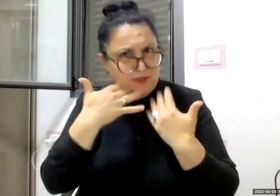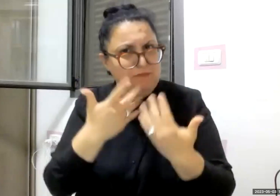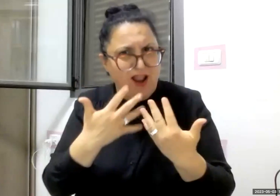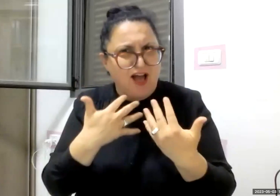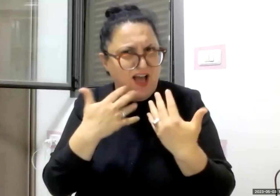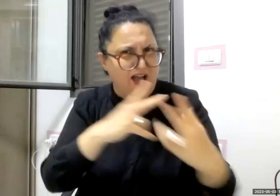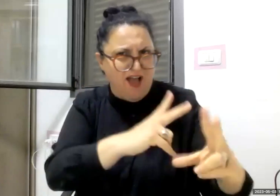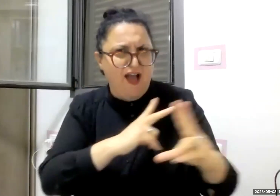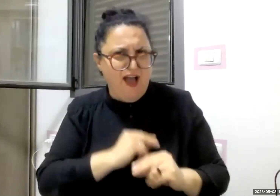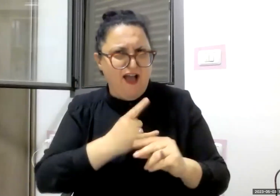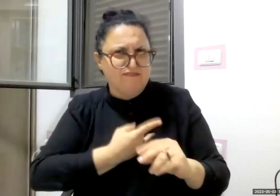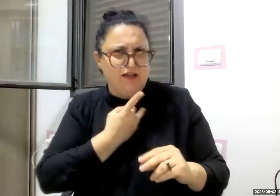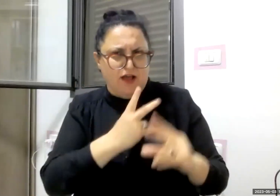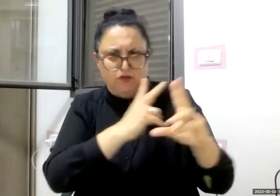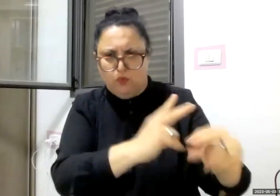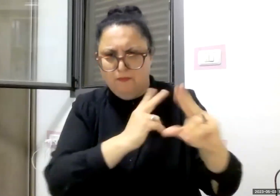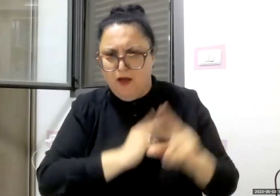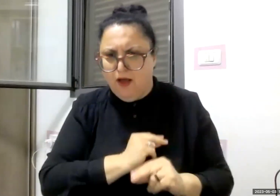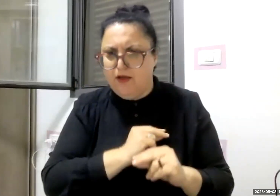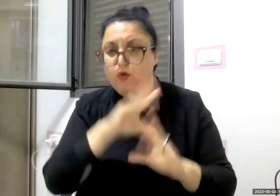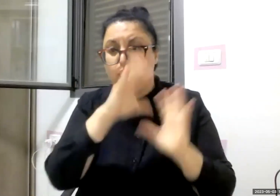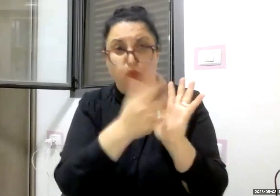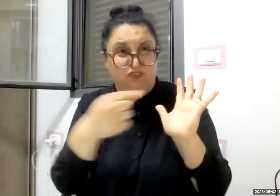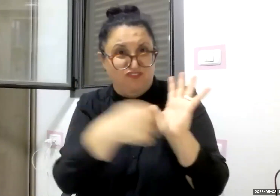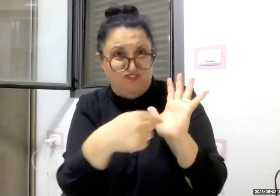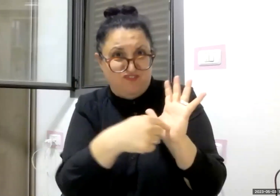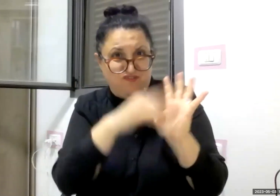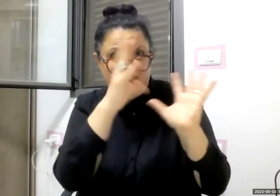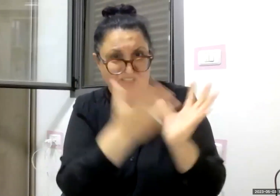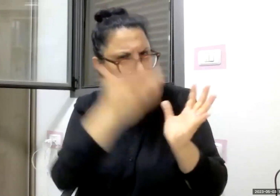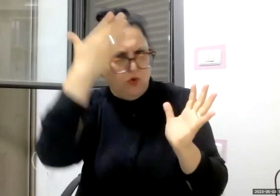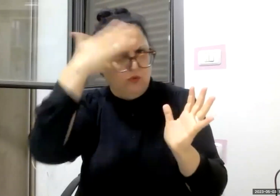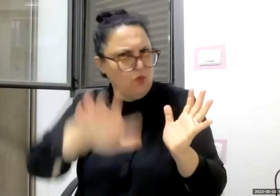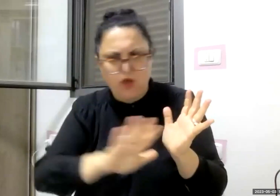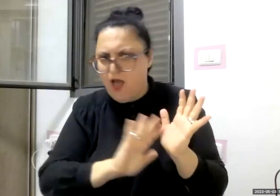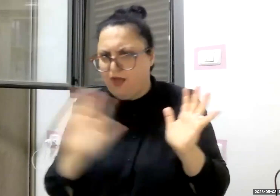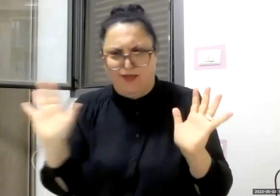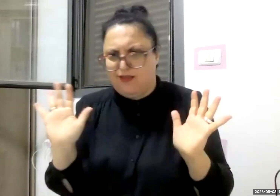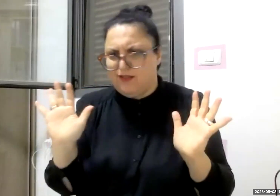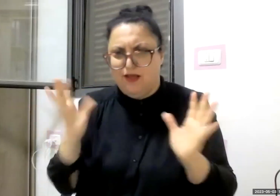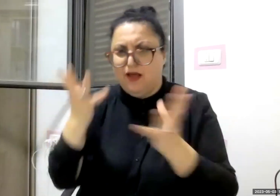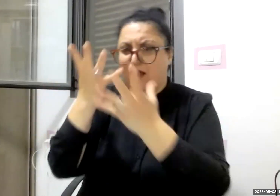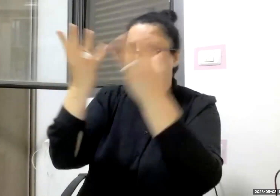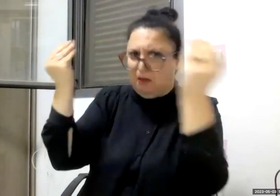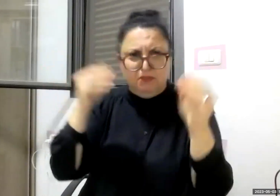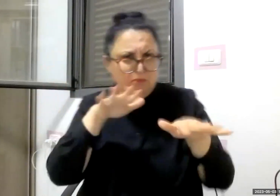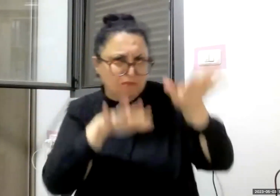חרשים ברחבי העולם, והם מדווחים על חוויות דומות. הם לא